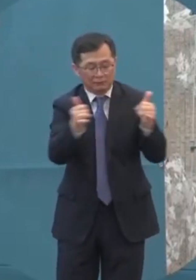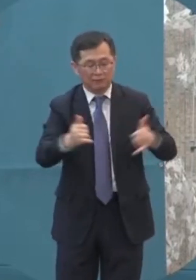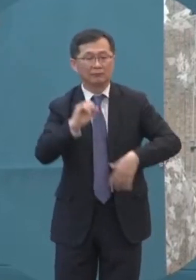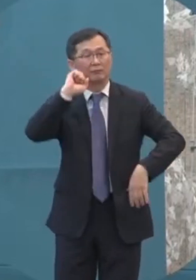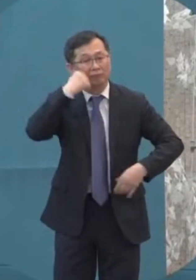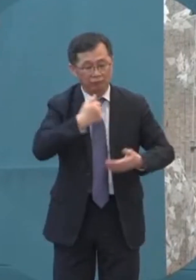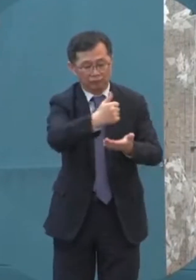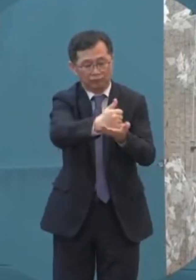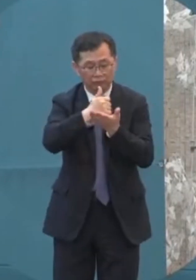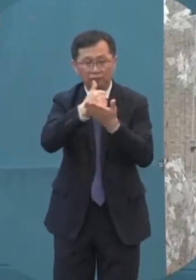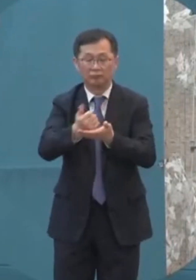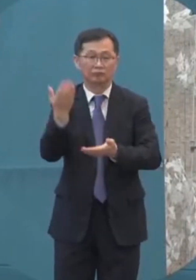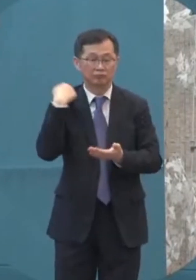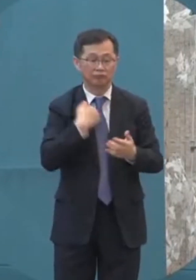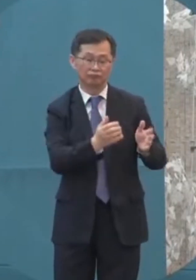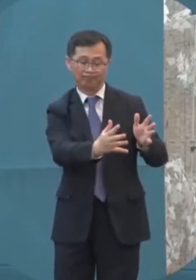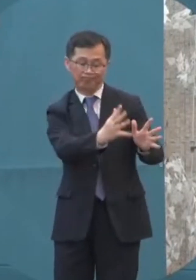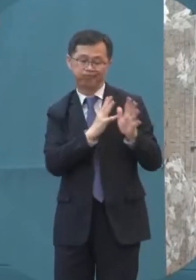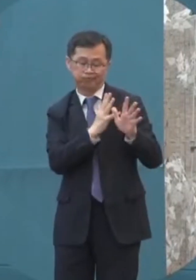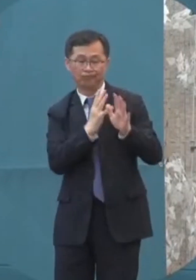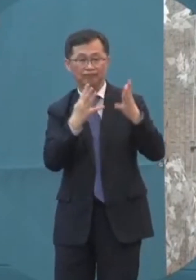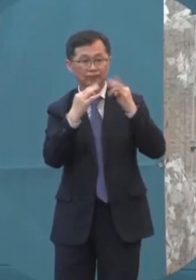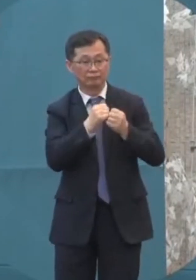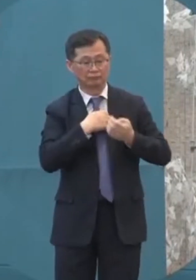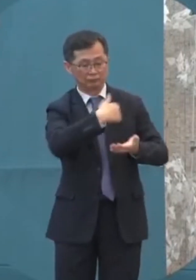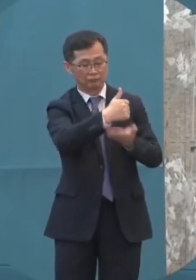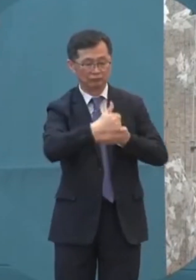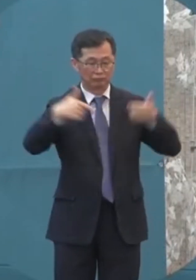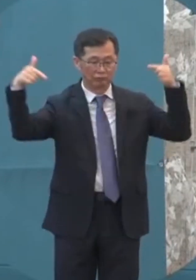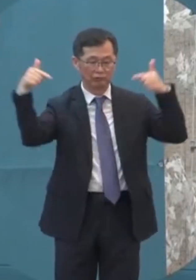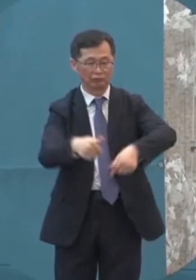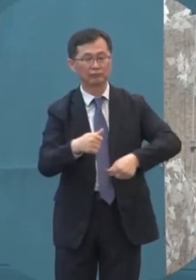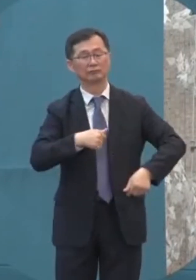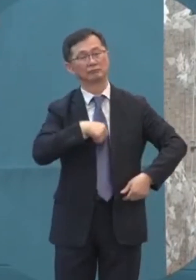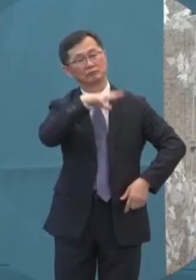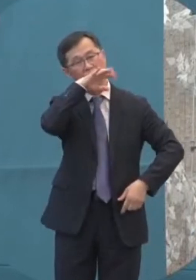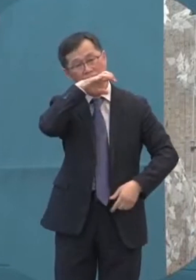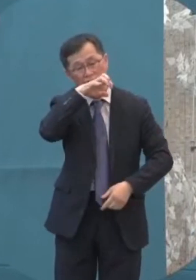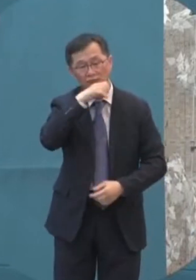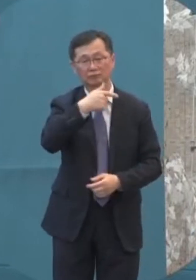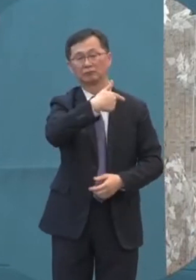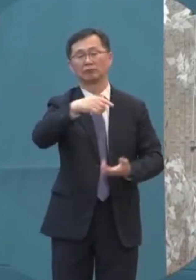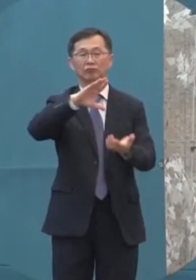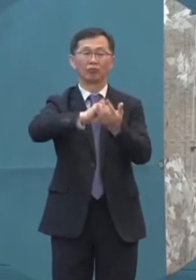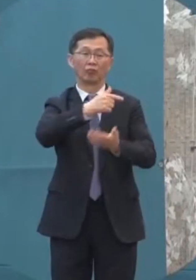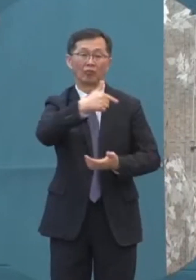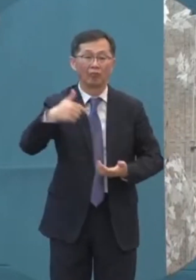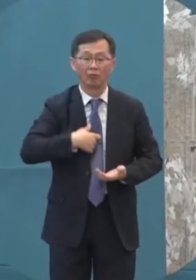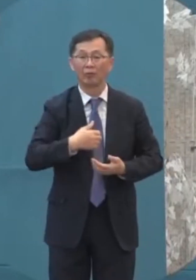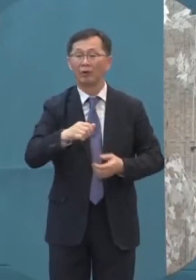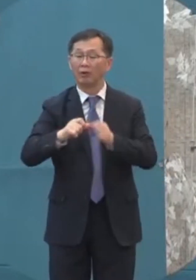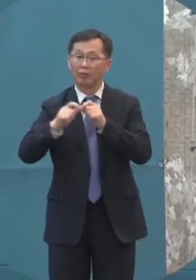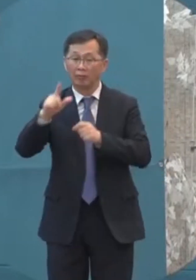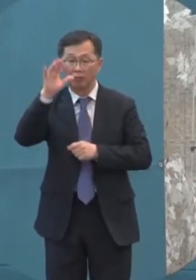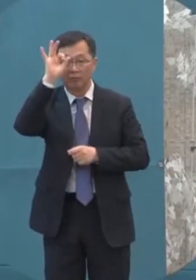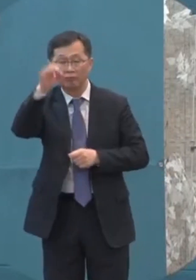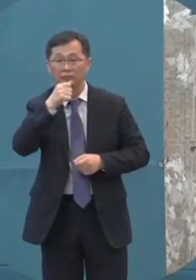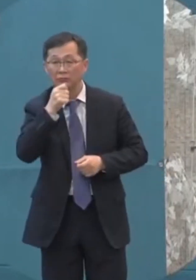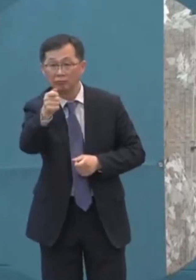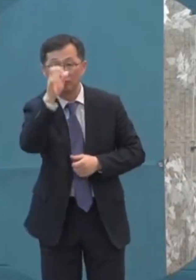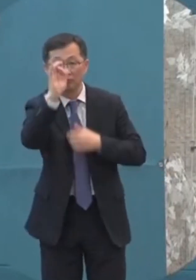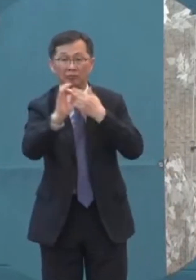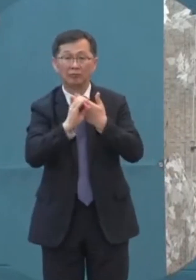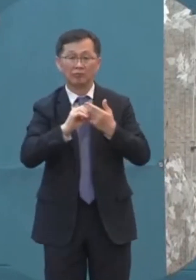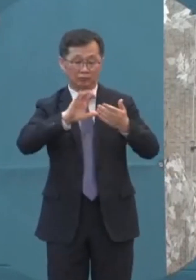손님들 많이 오던 식당도 손님이 줄었다고 아우성입니다. 대체로 여쭈어보면 계엄